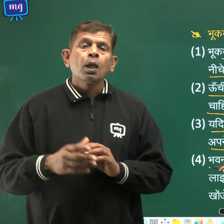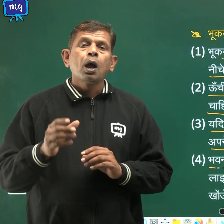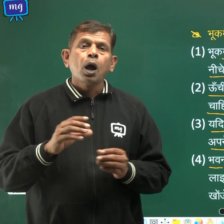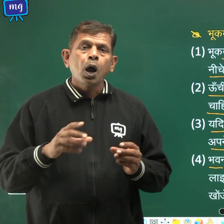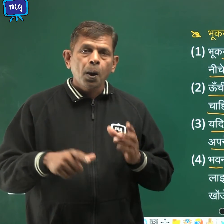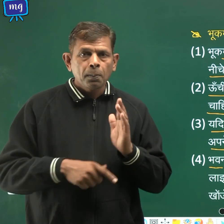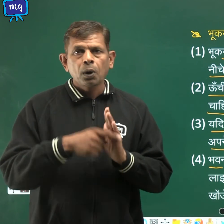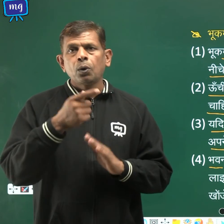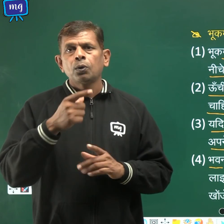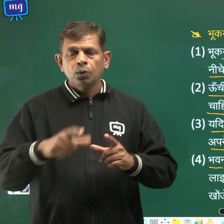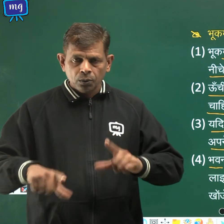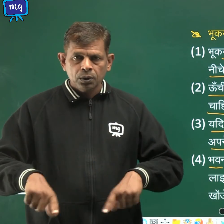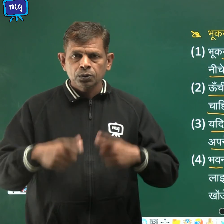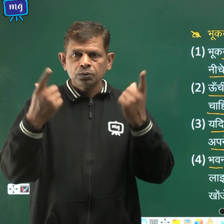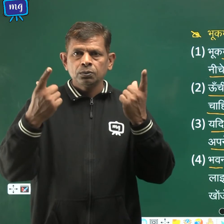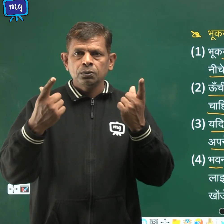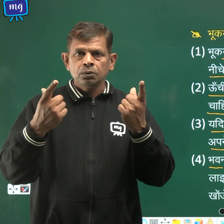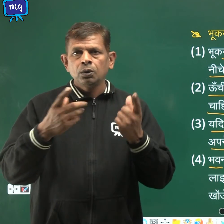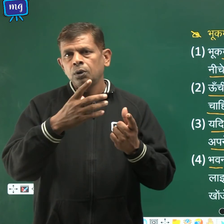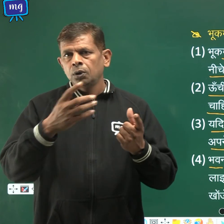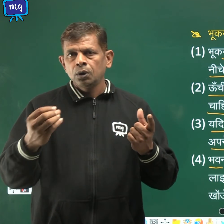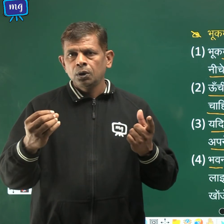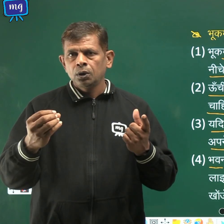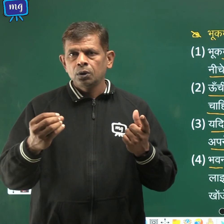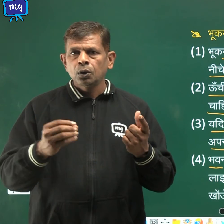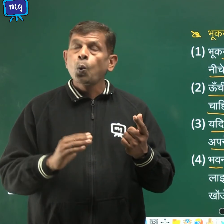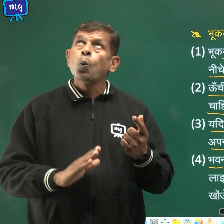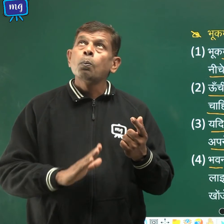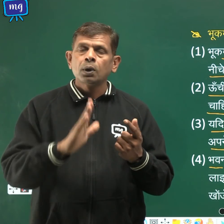भवनों, वृक्षों तथा ऊपर जाती